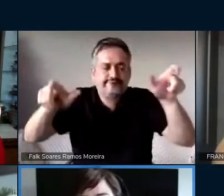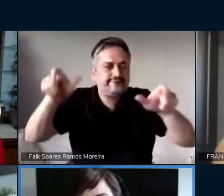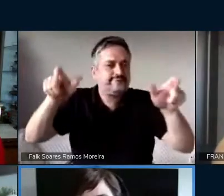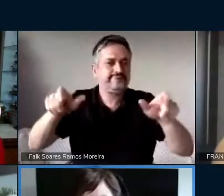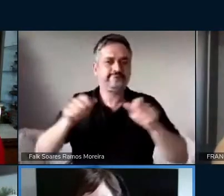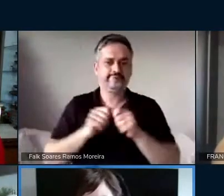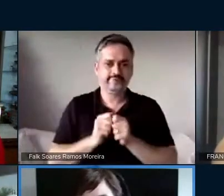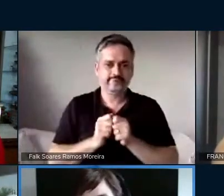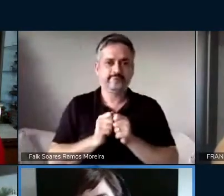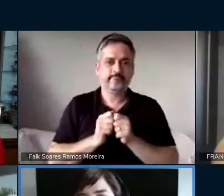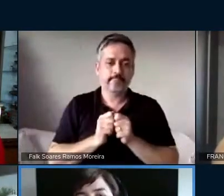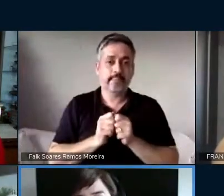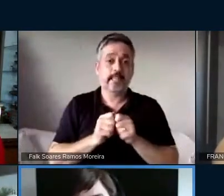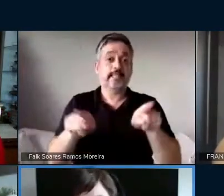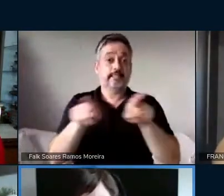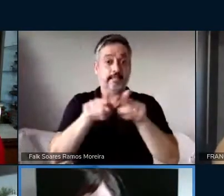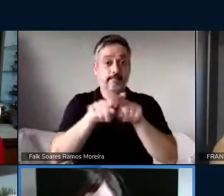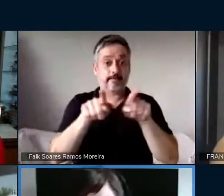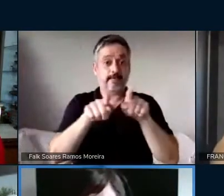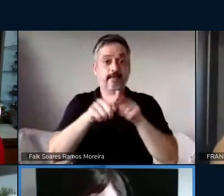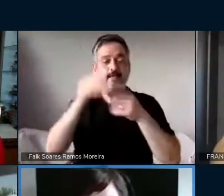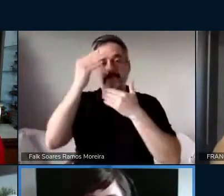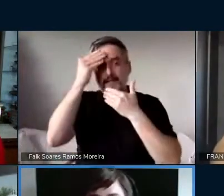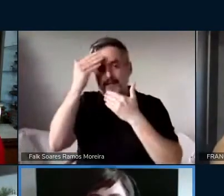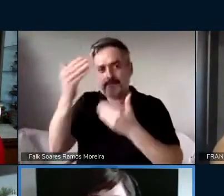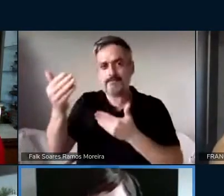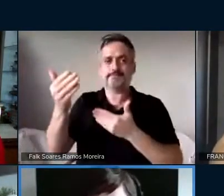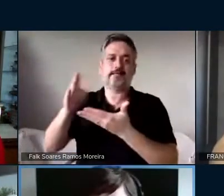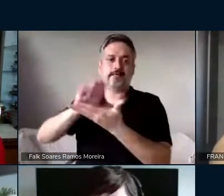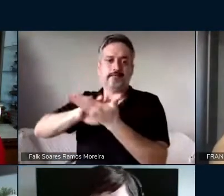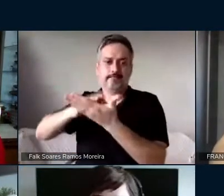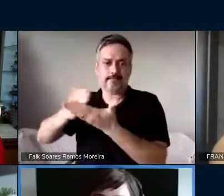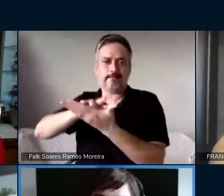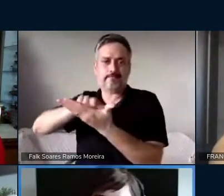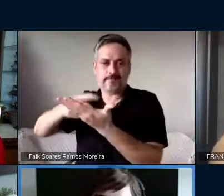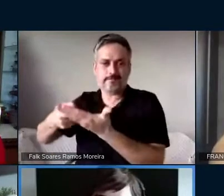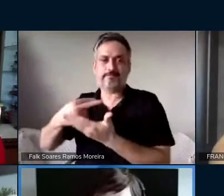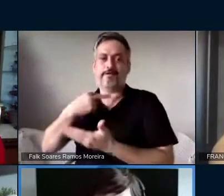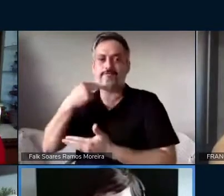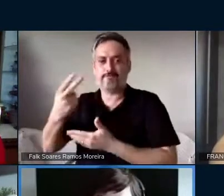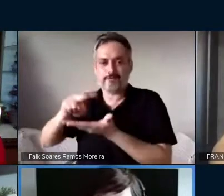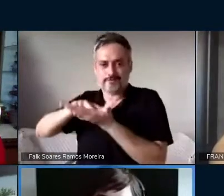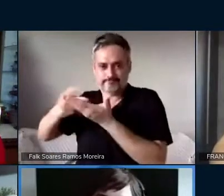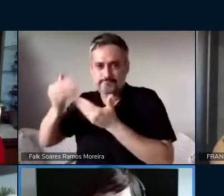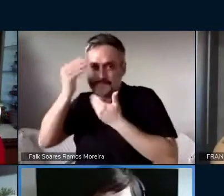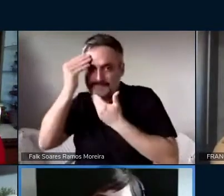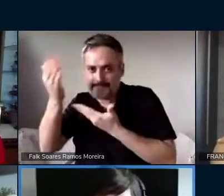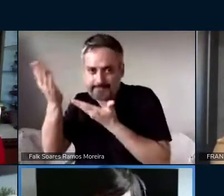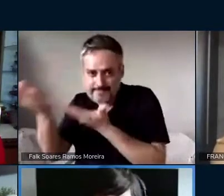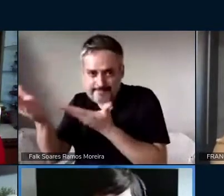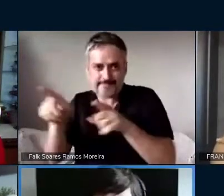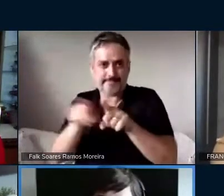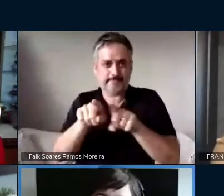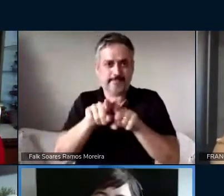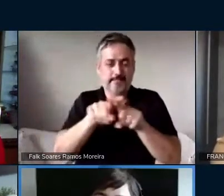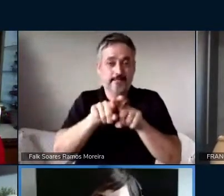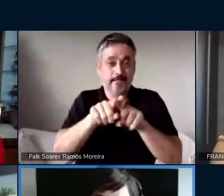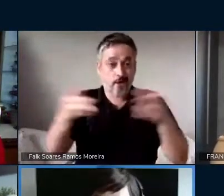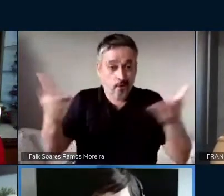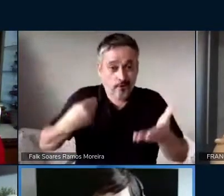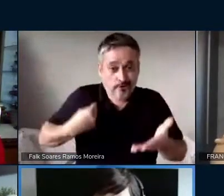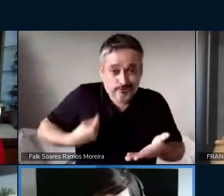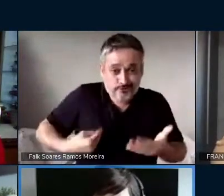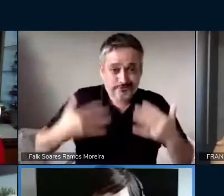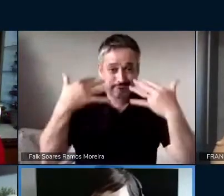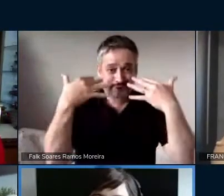aos membros da banca pelas considerações. Agradeço demais também aos intérpretes que estão